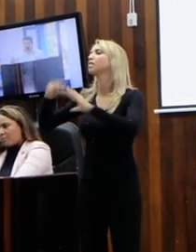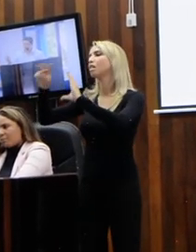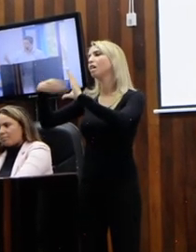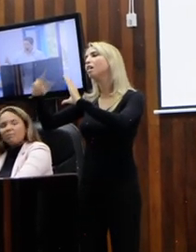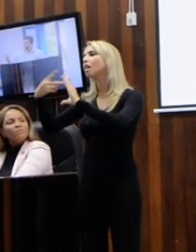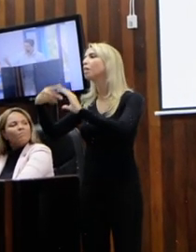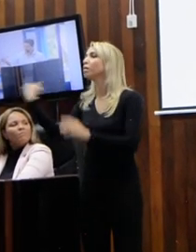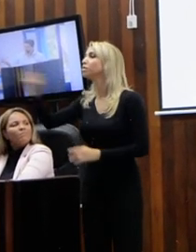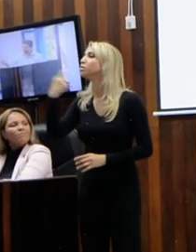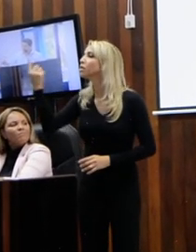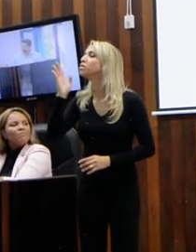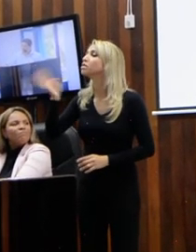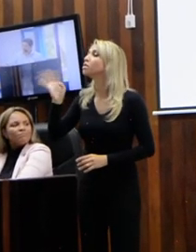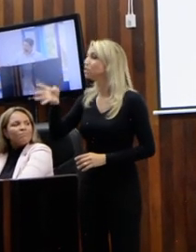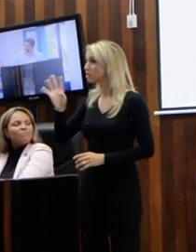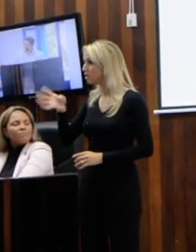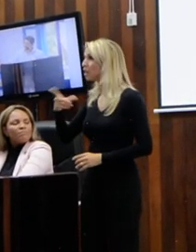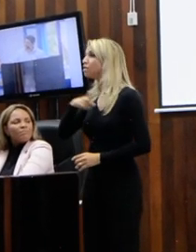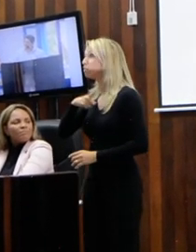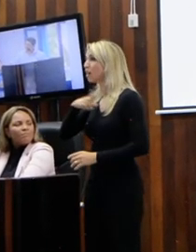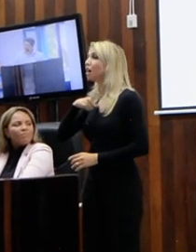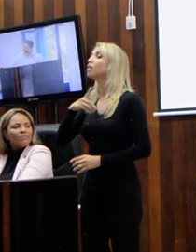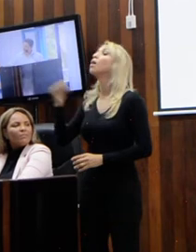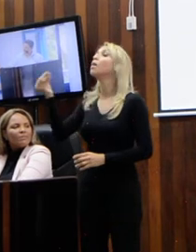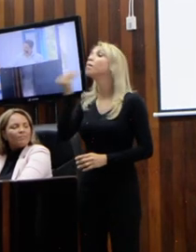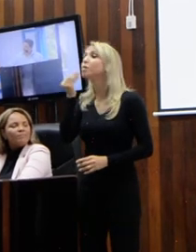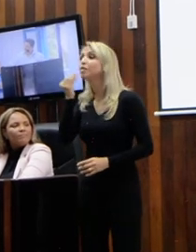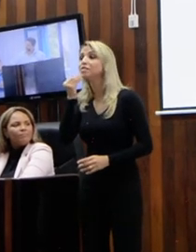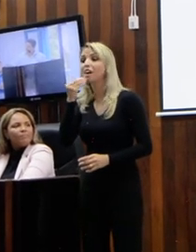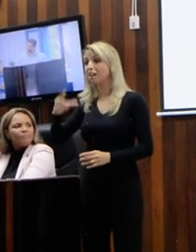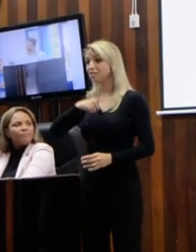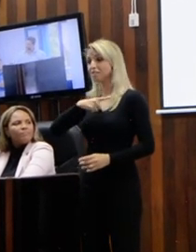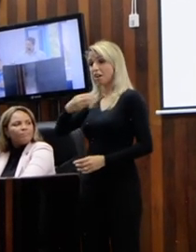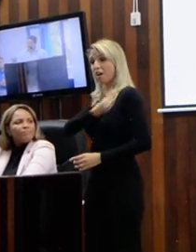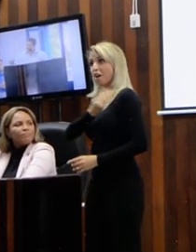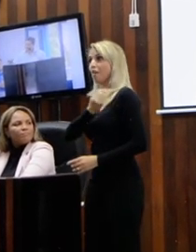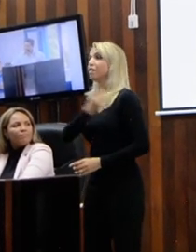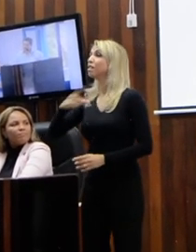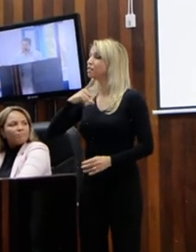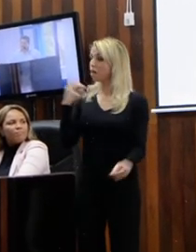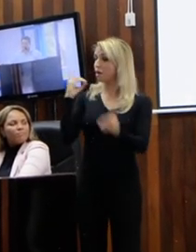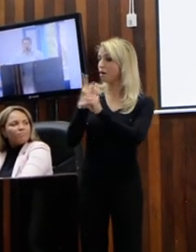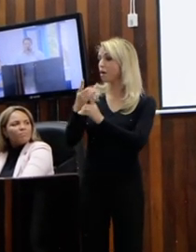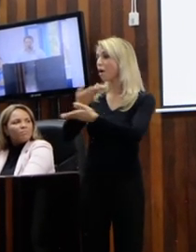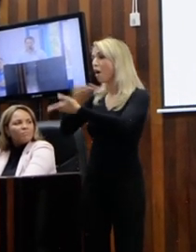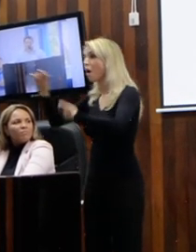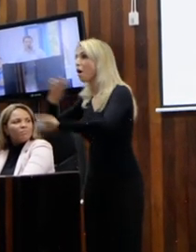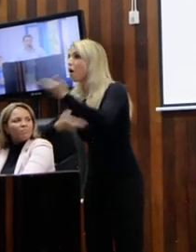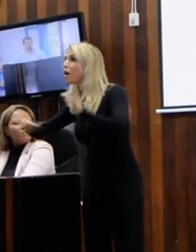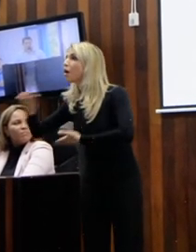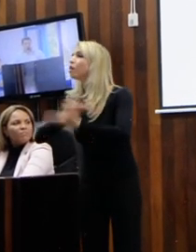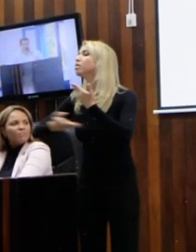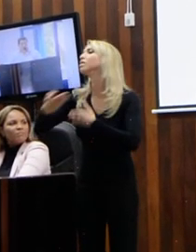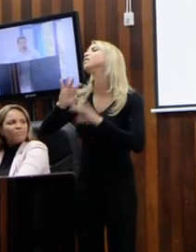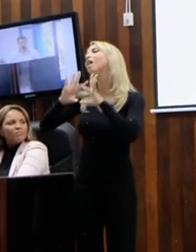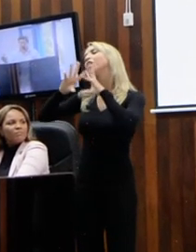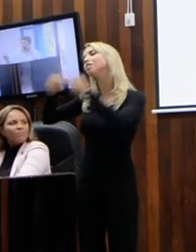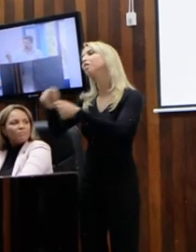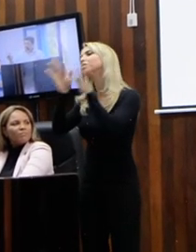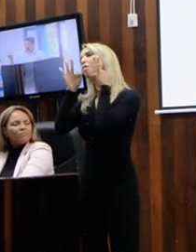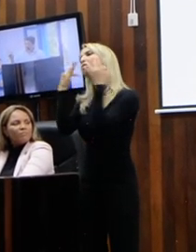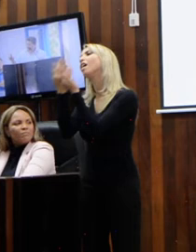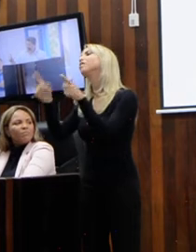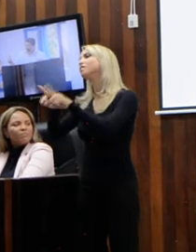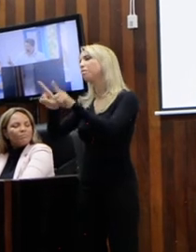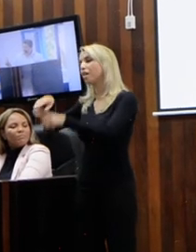aqueles que puderam, como Letícia, conviver com ele proximamente da sua vida política, e a todos os seus familiares